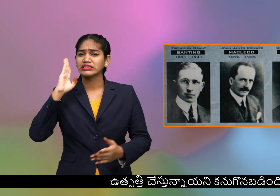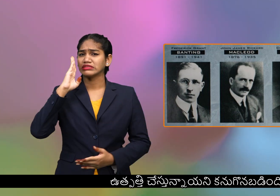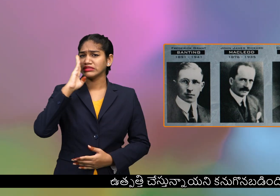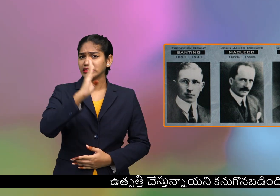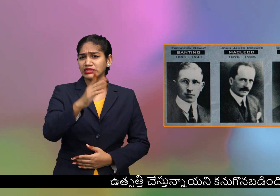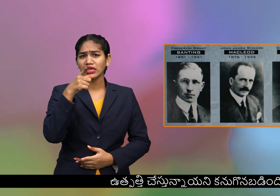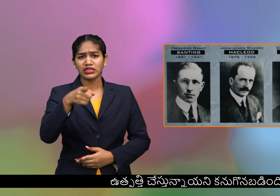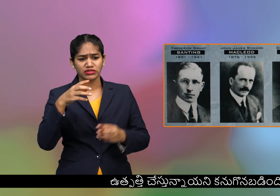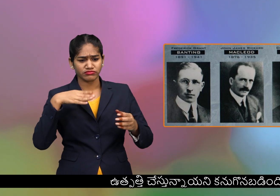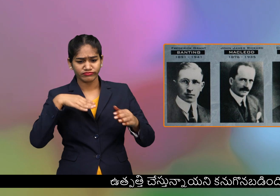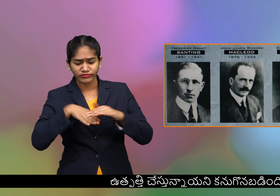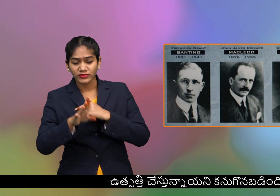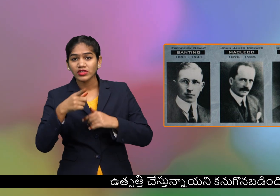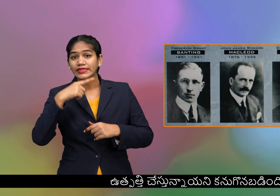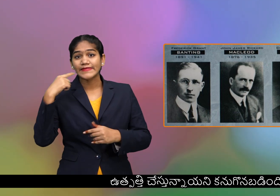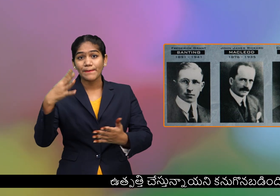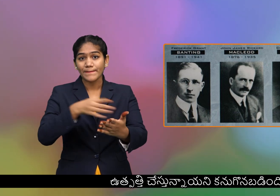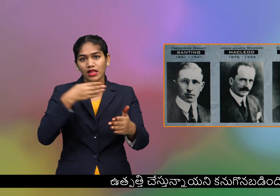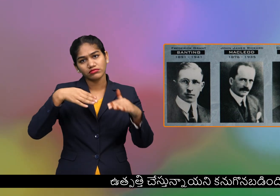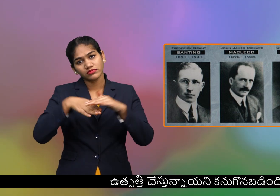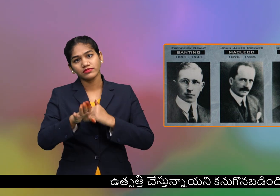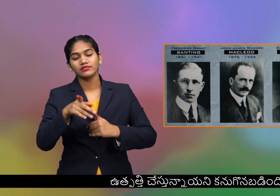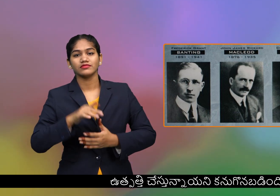ఉత్పత్తి చేస్తున్నాయని కనుగొనబడింది.